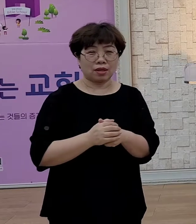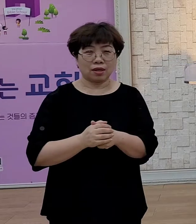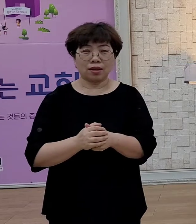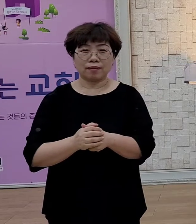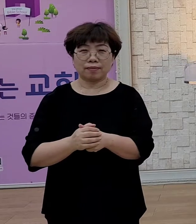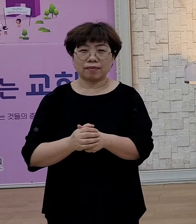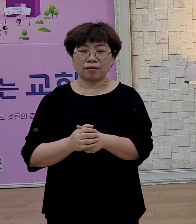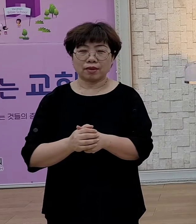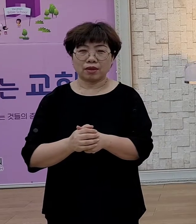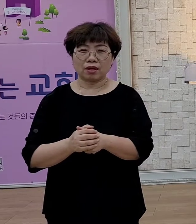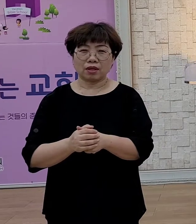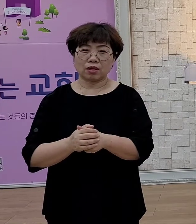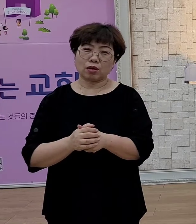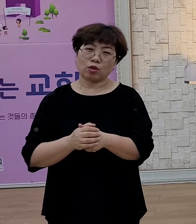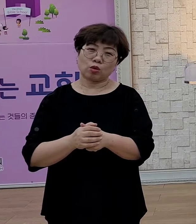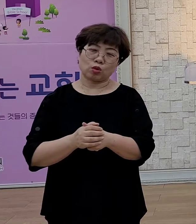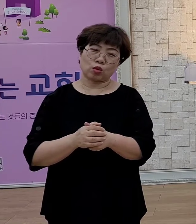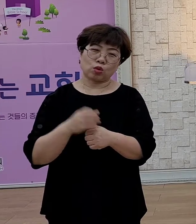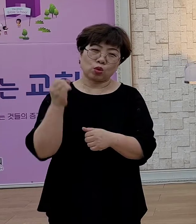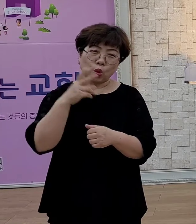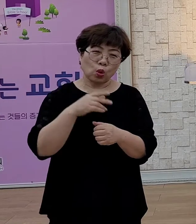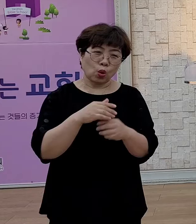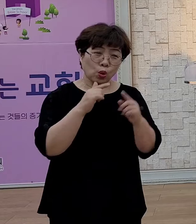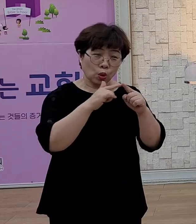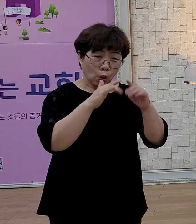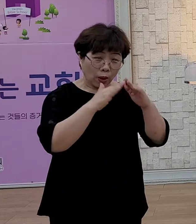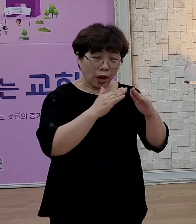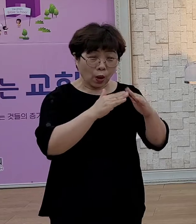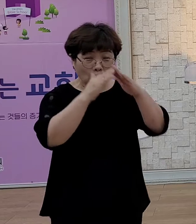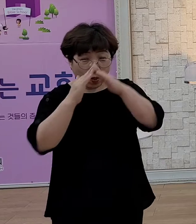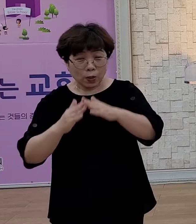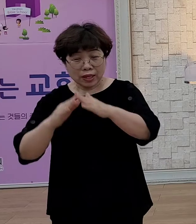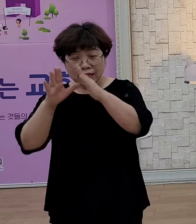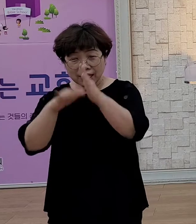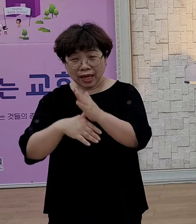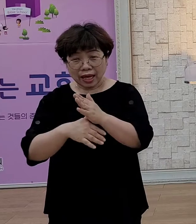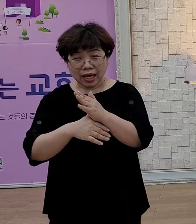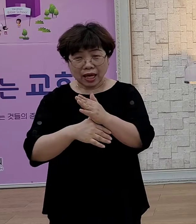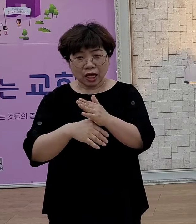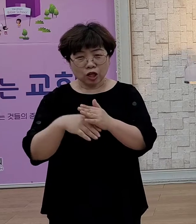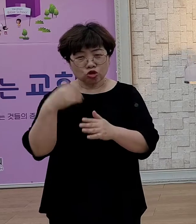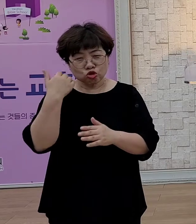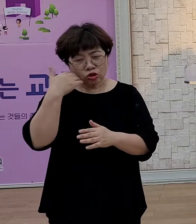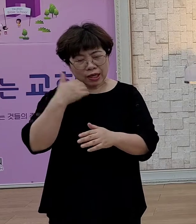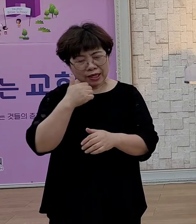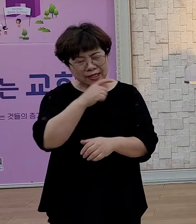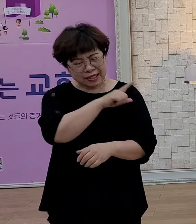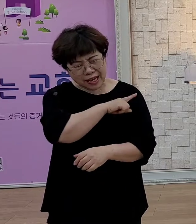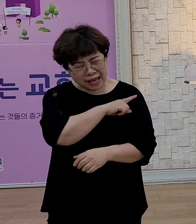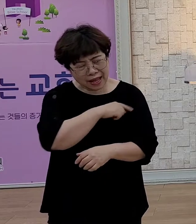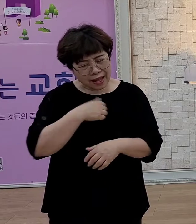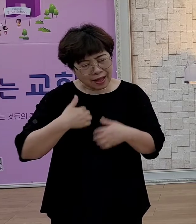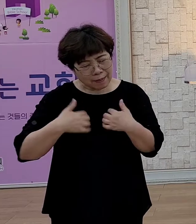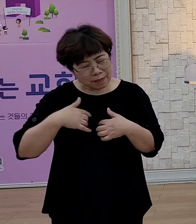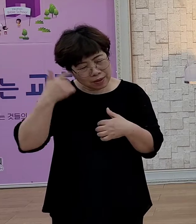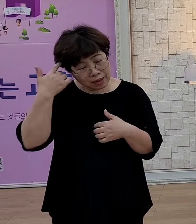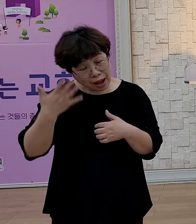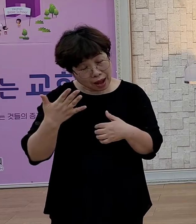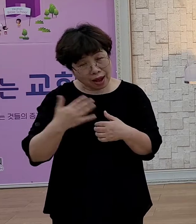누가 제일 기뻐할까? 당신이 교회를 옮겨서 우리 교회 오면 누가 제일 기뻐할까? 하면